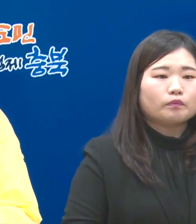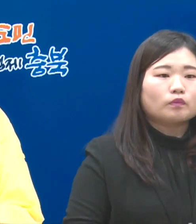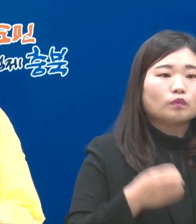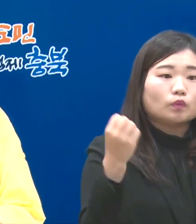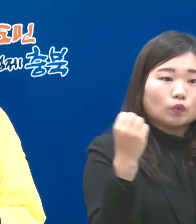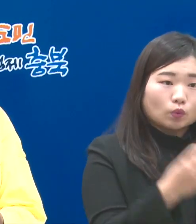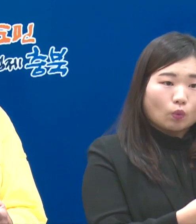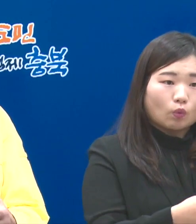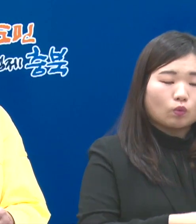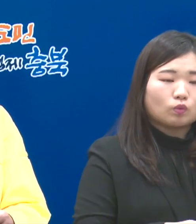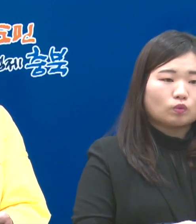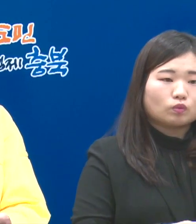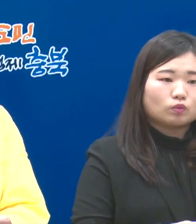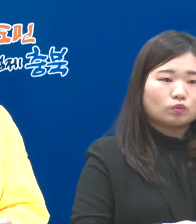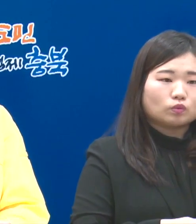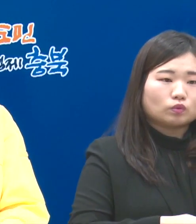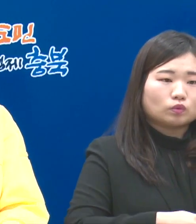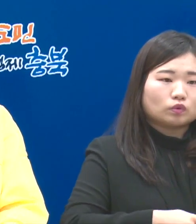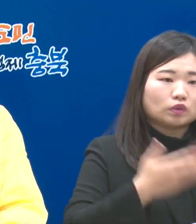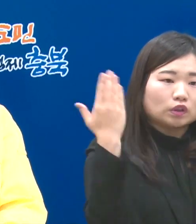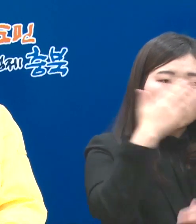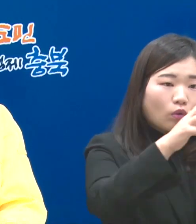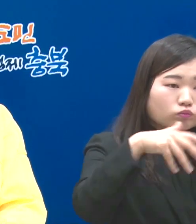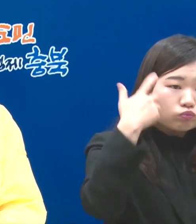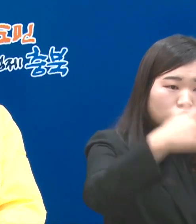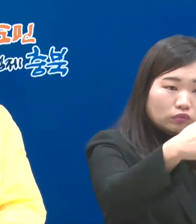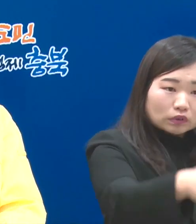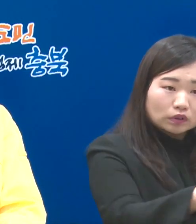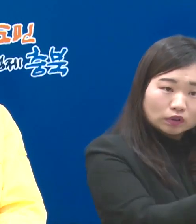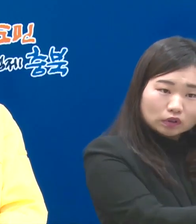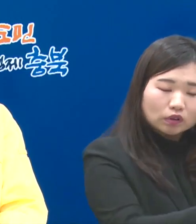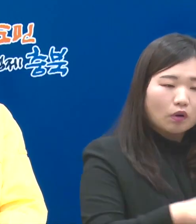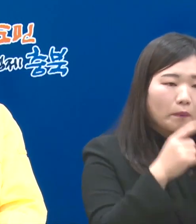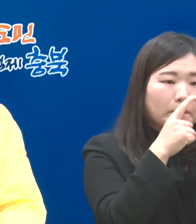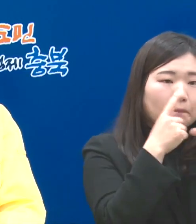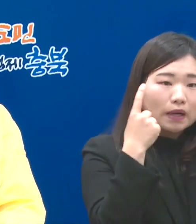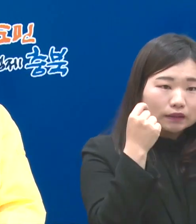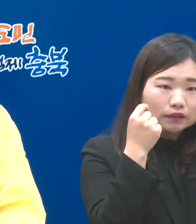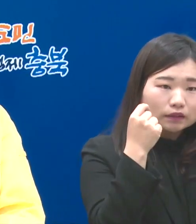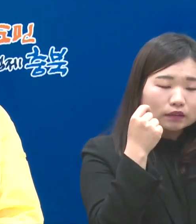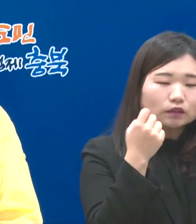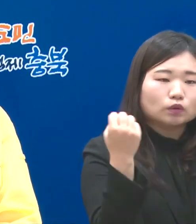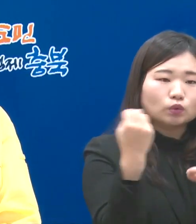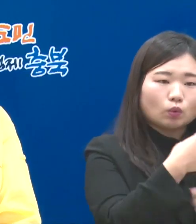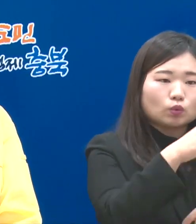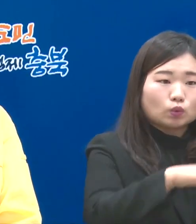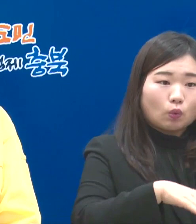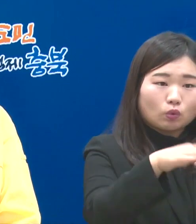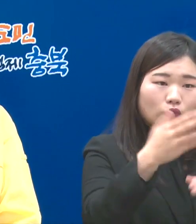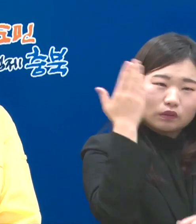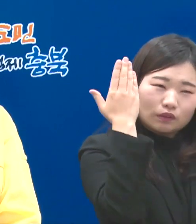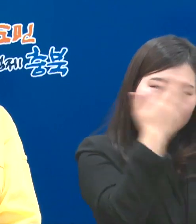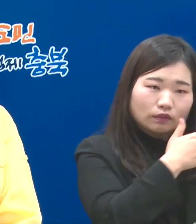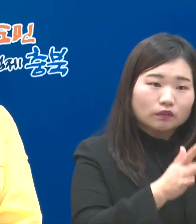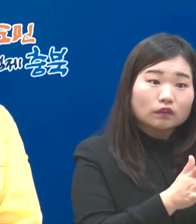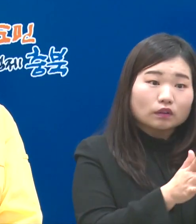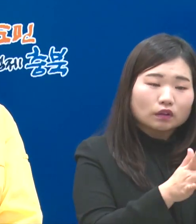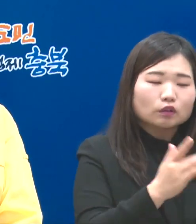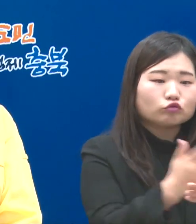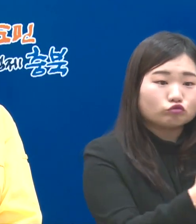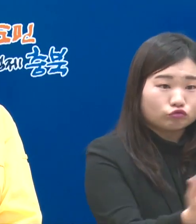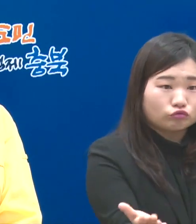또한 청풍면 지역 주민들에게는 마스크, 세정제 등을 충분히